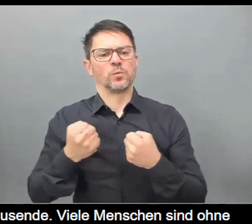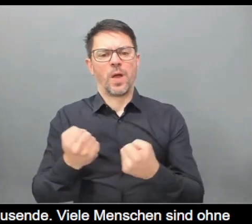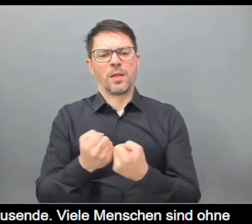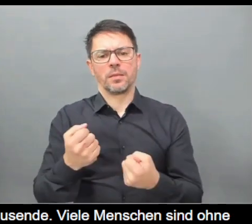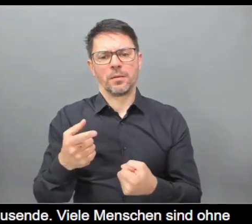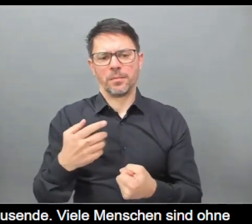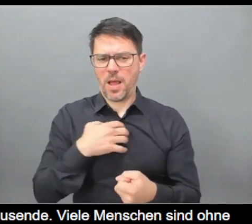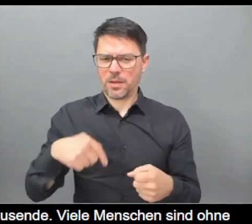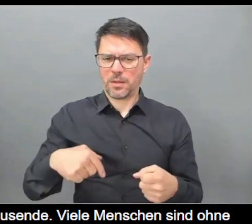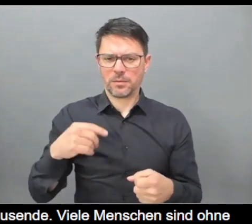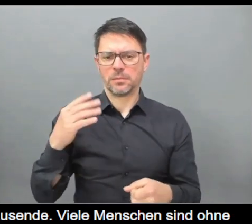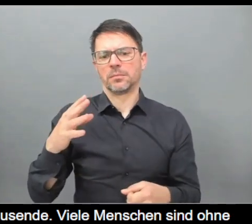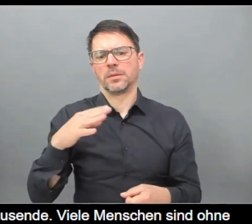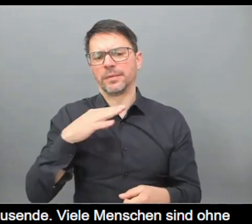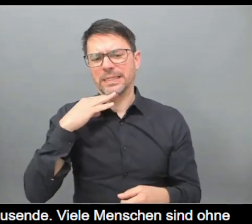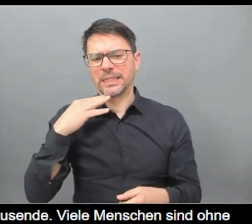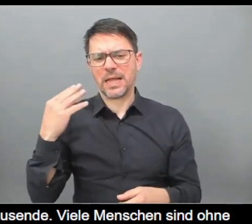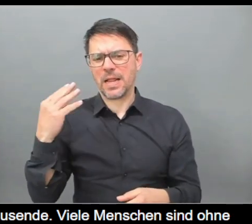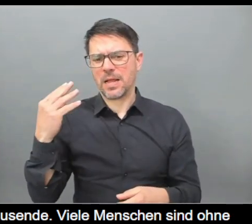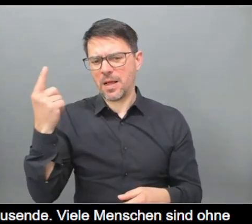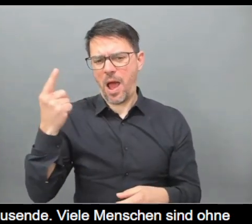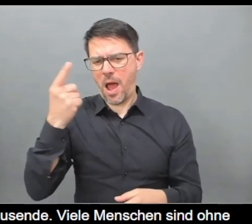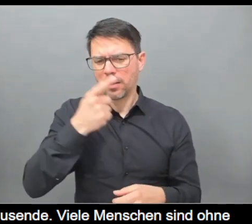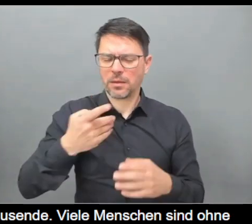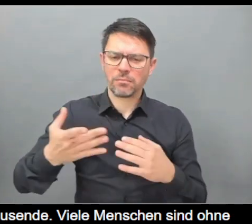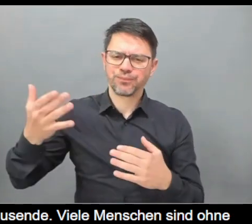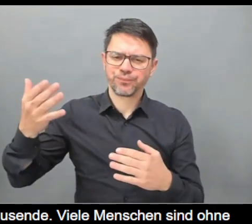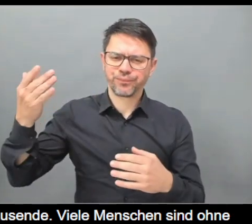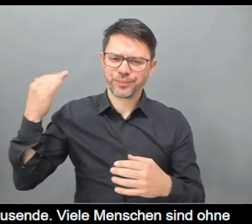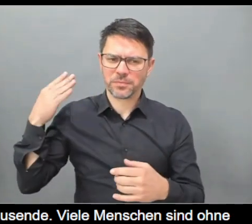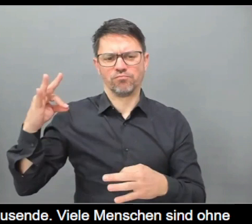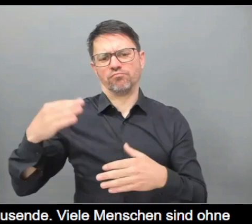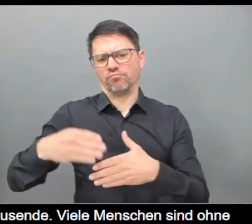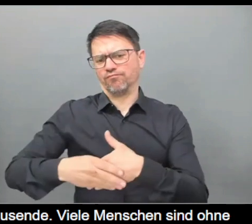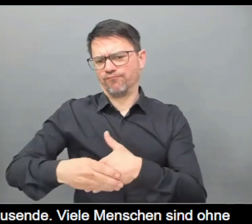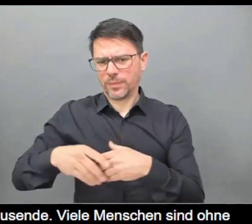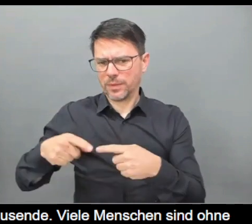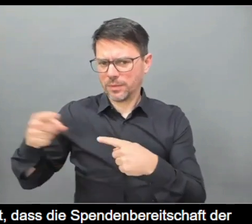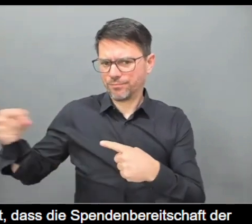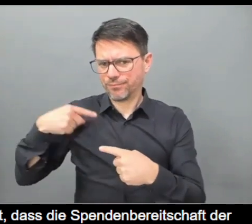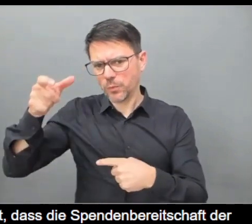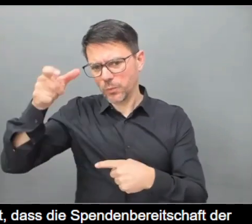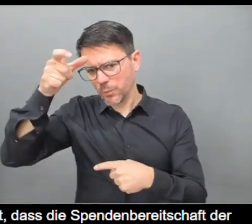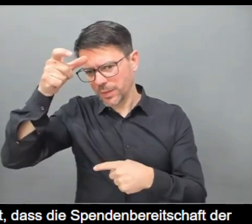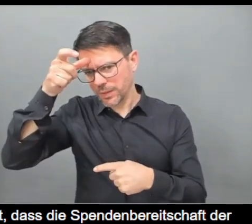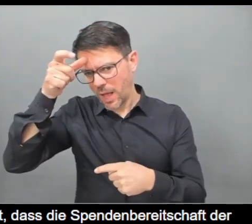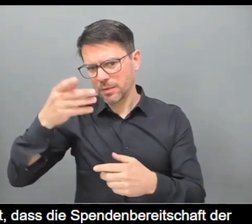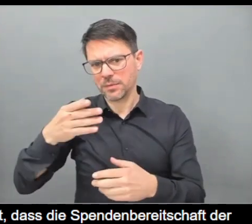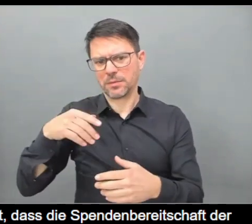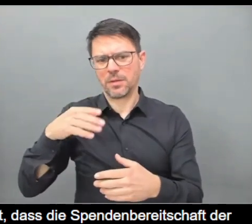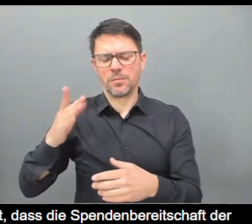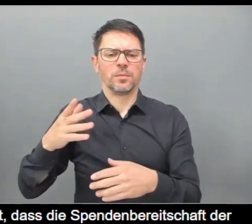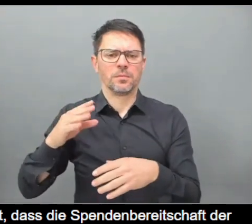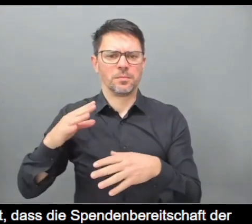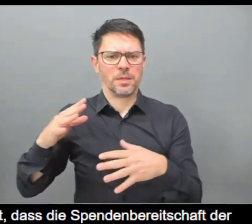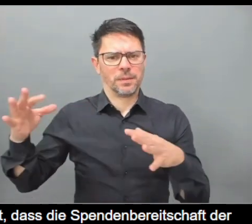wirtschaftlich, aber auch gesellschaftlich. Generationen türkischstämmiger Einwanderer haben ihren Beitrag zum